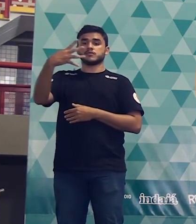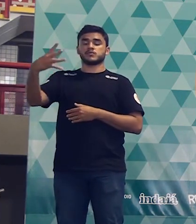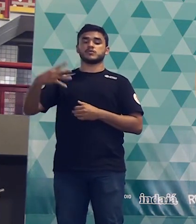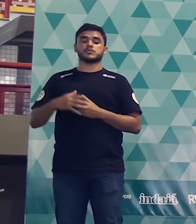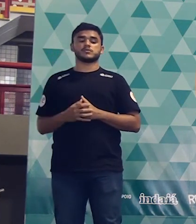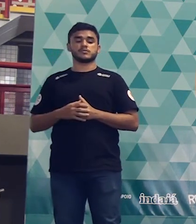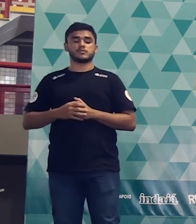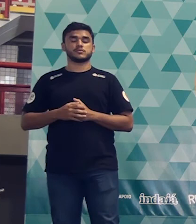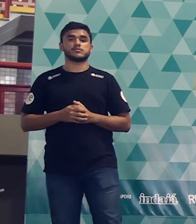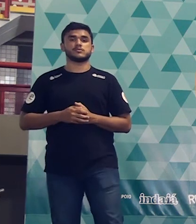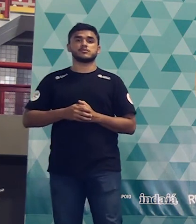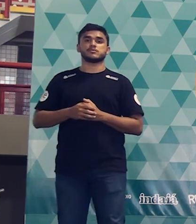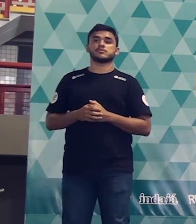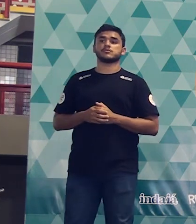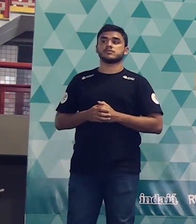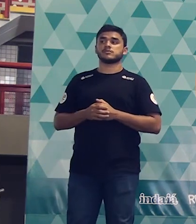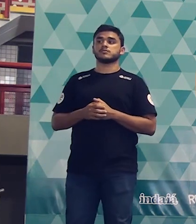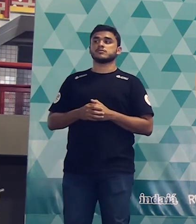5.